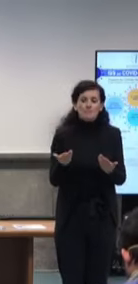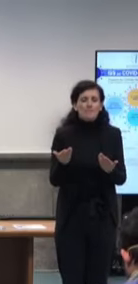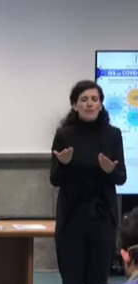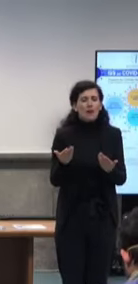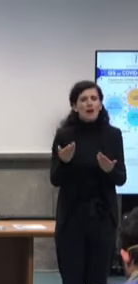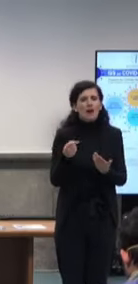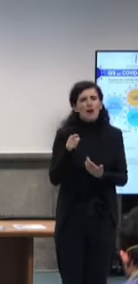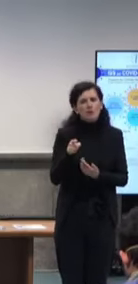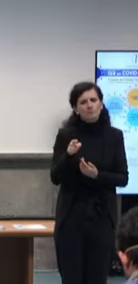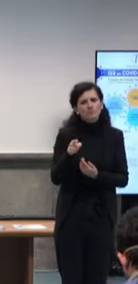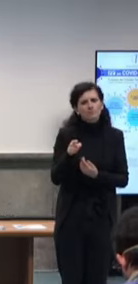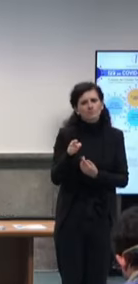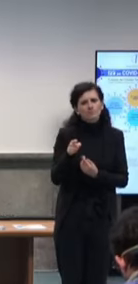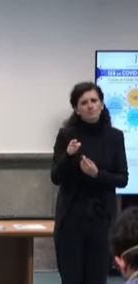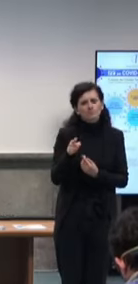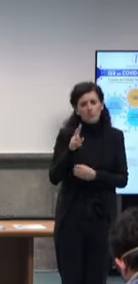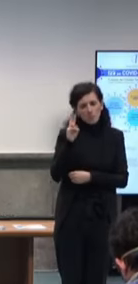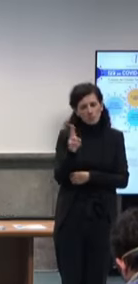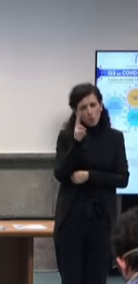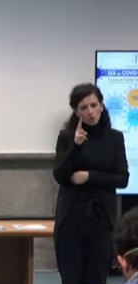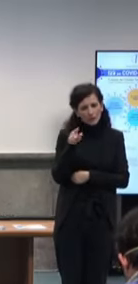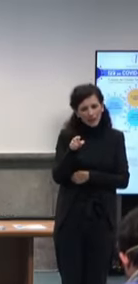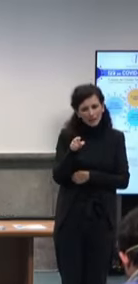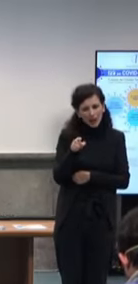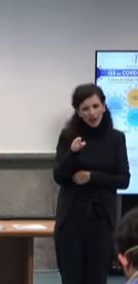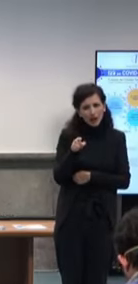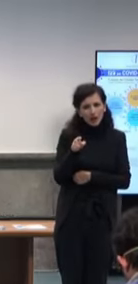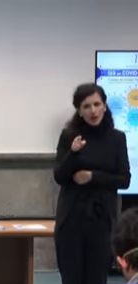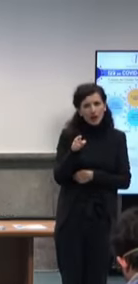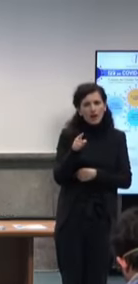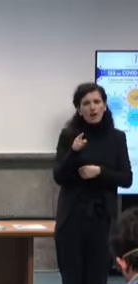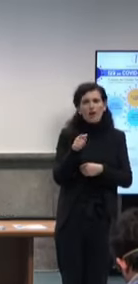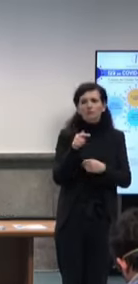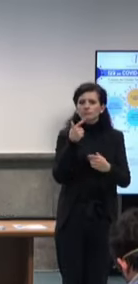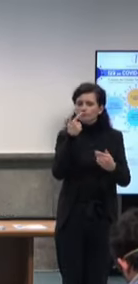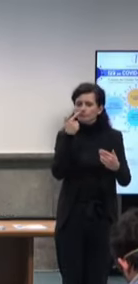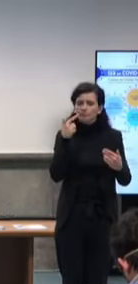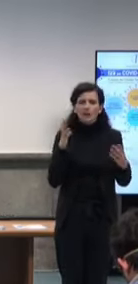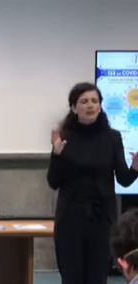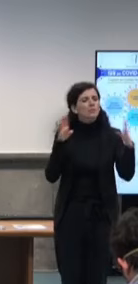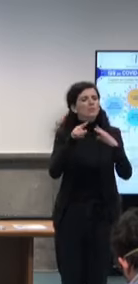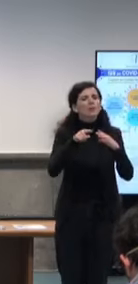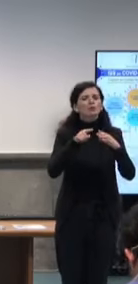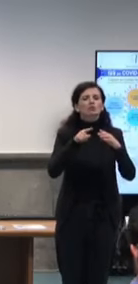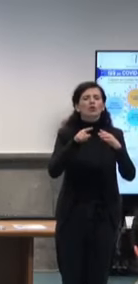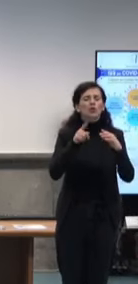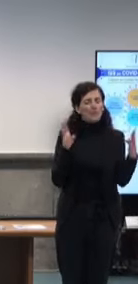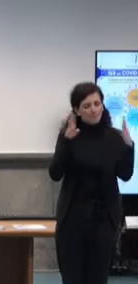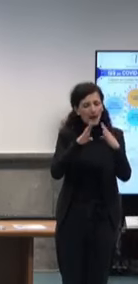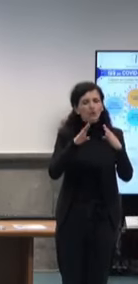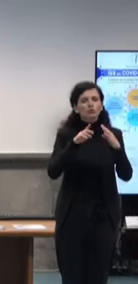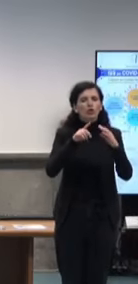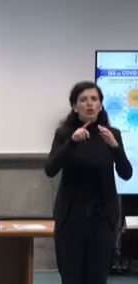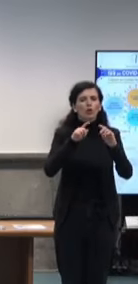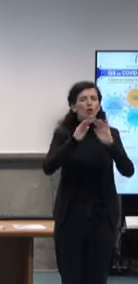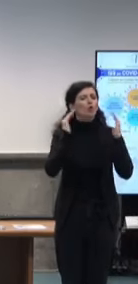di un impatto sul profilo di mortalità generale della della repubblica perché i numeri sono quelli stiamo parlando di